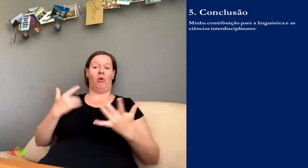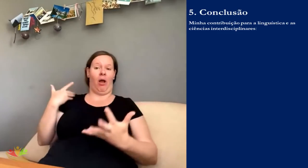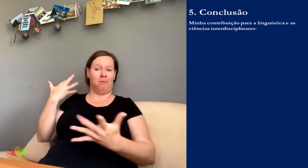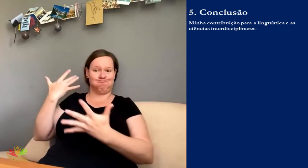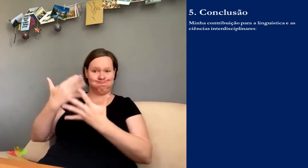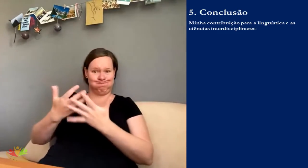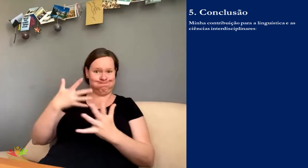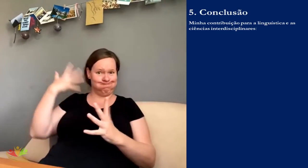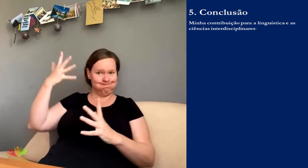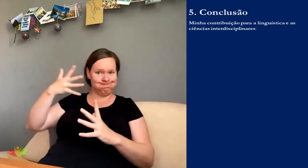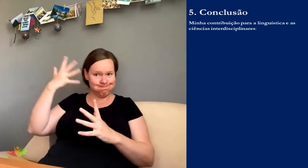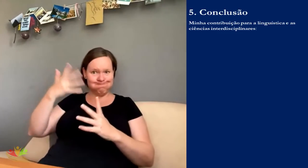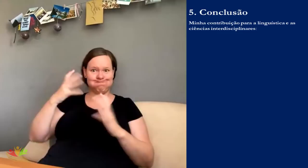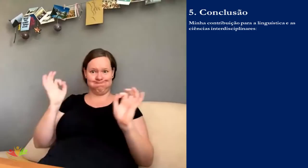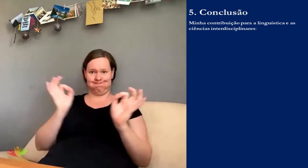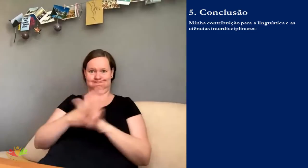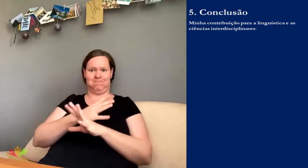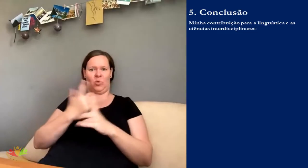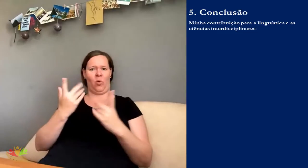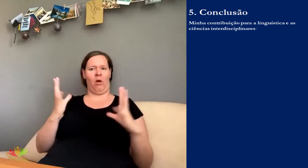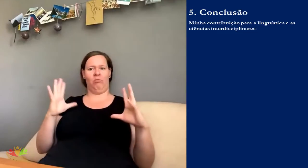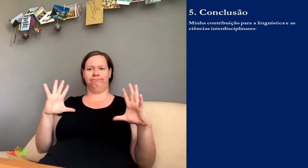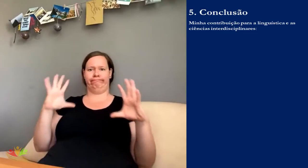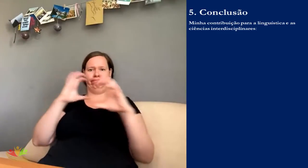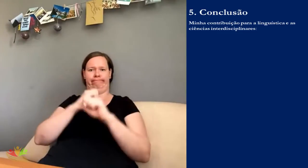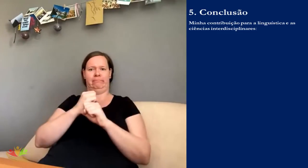Então, para finalizar,